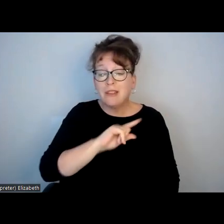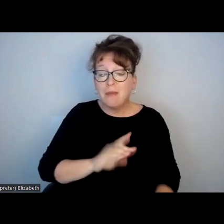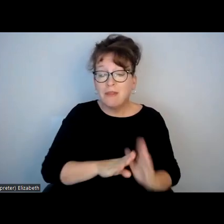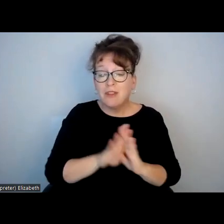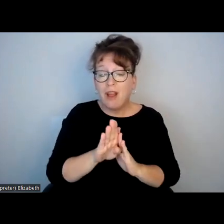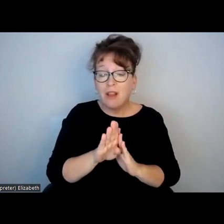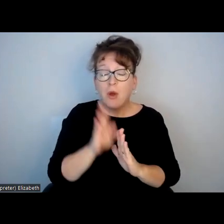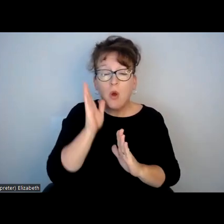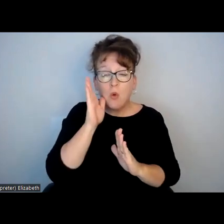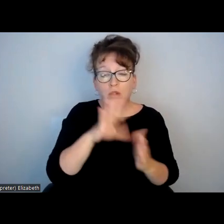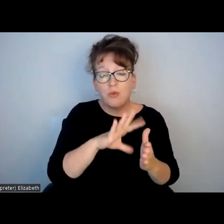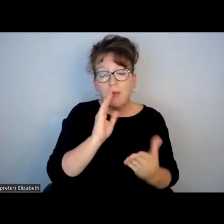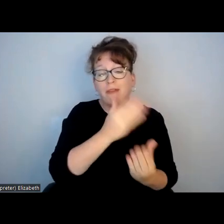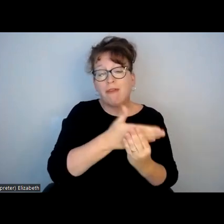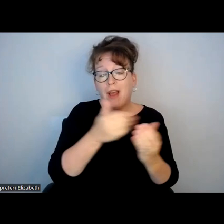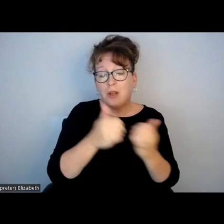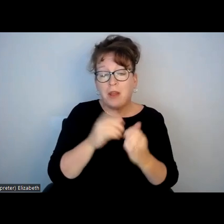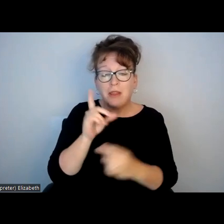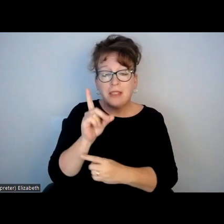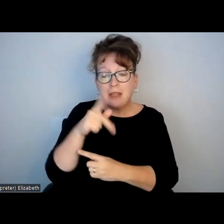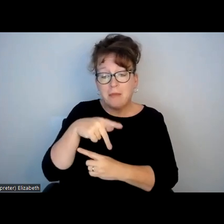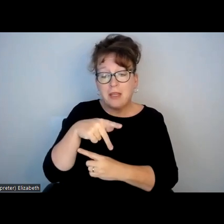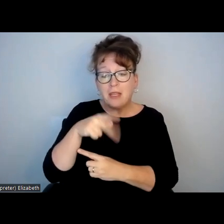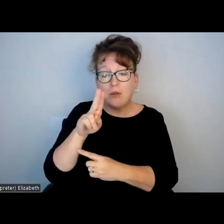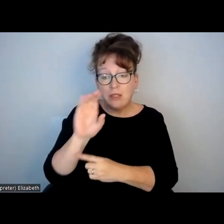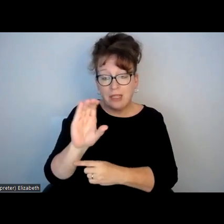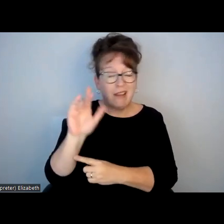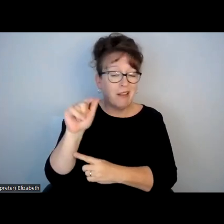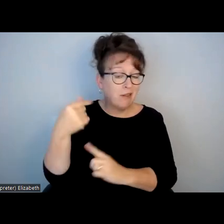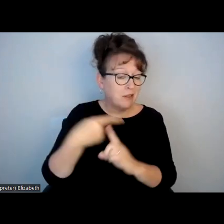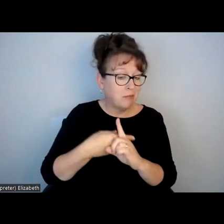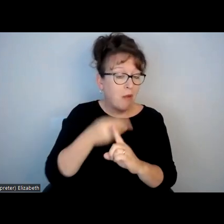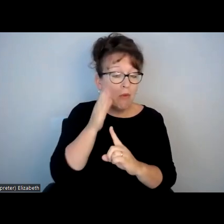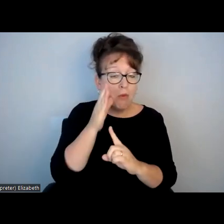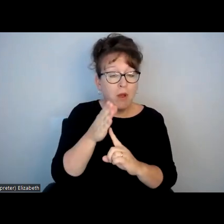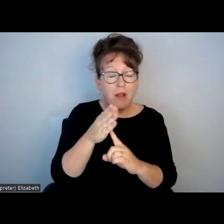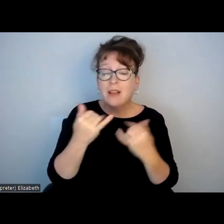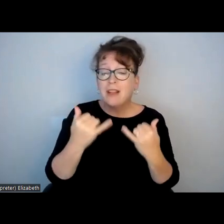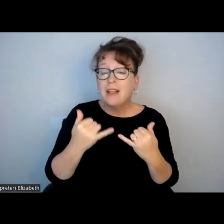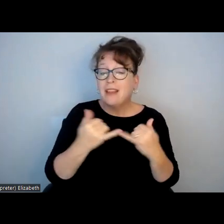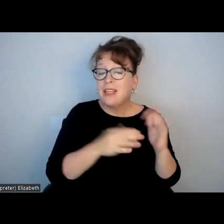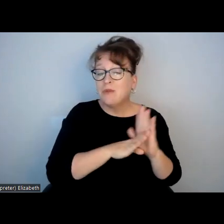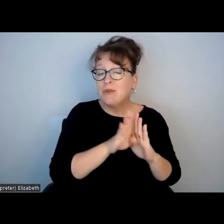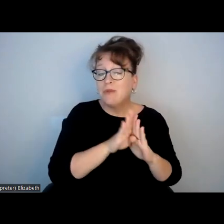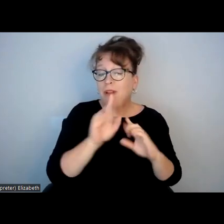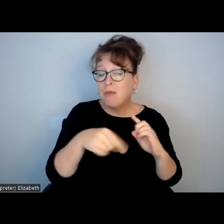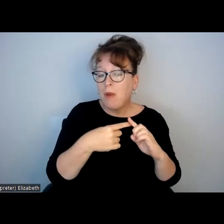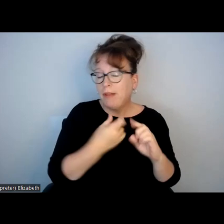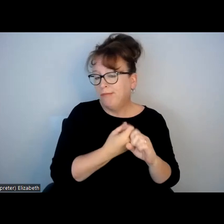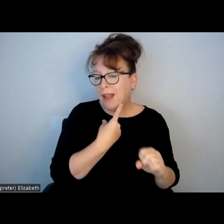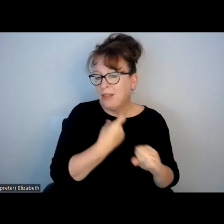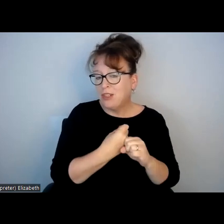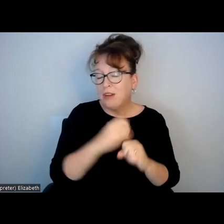eléctrico eh se va a estar poniendo con el departamento de